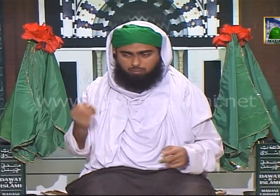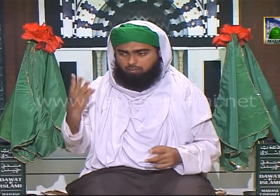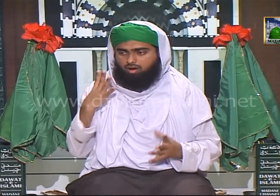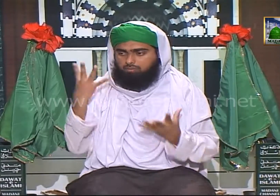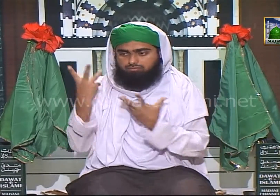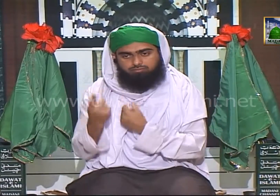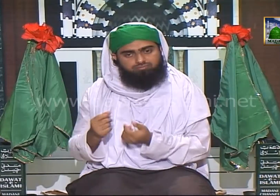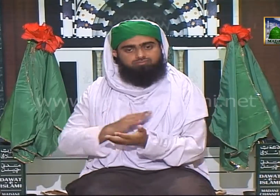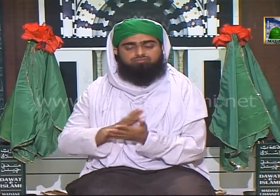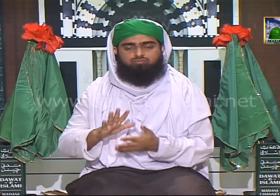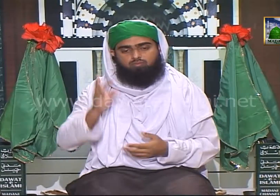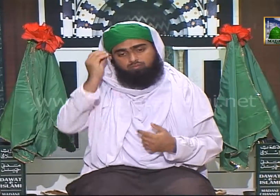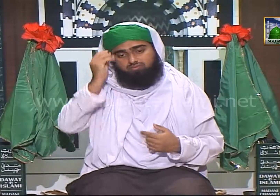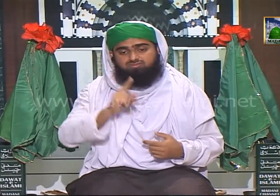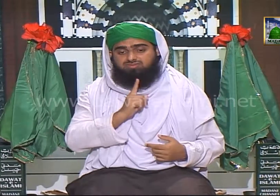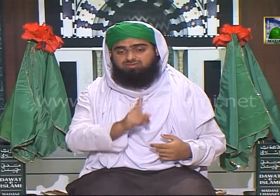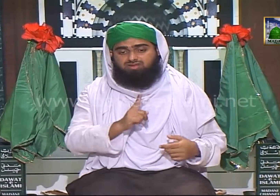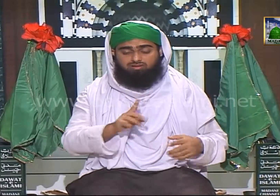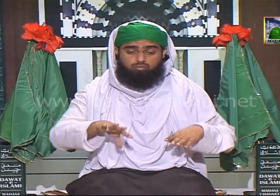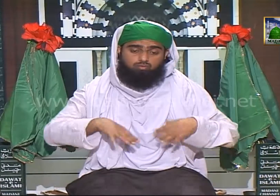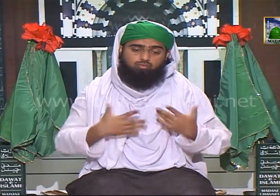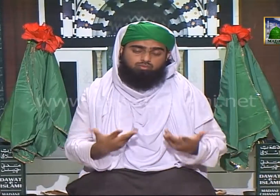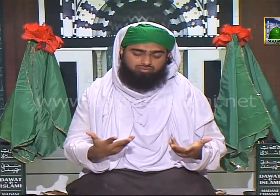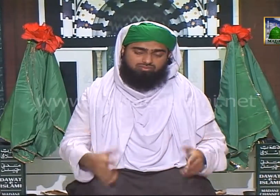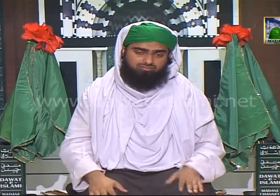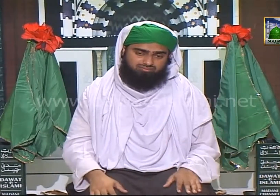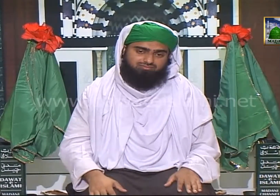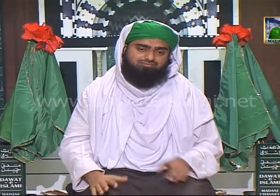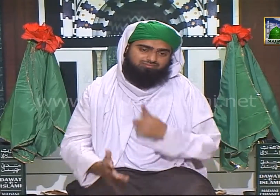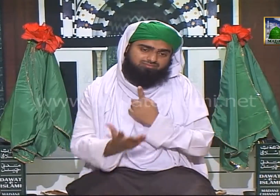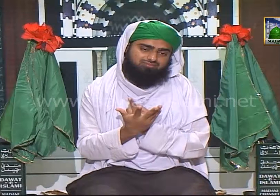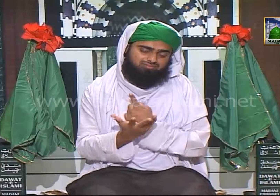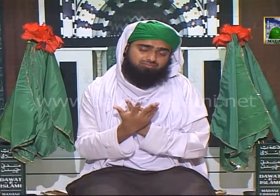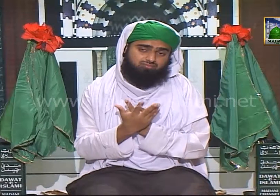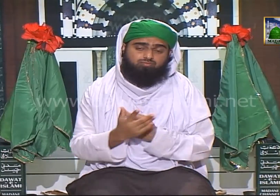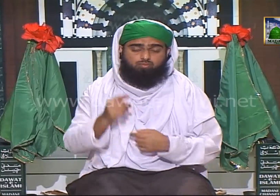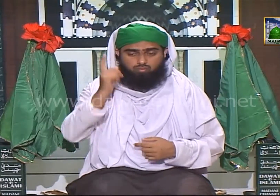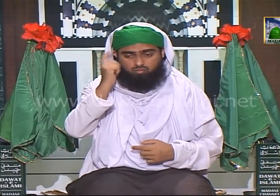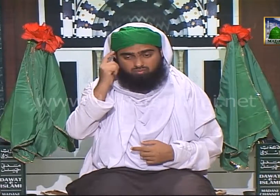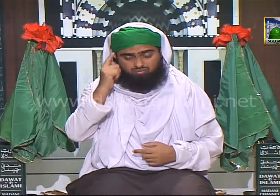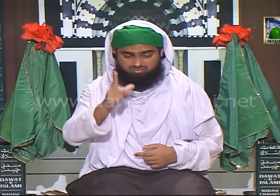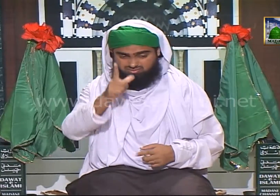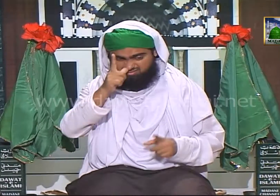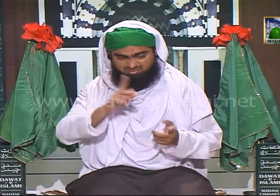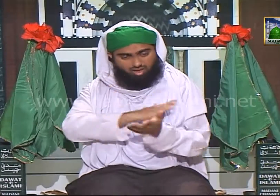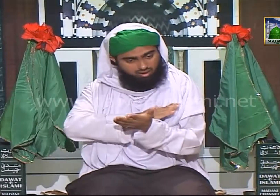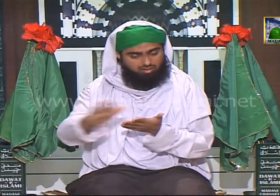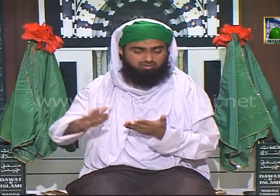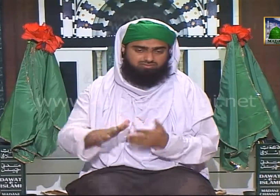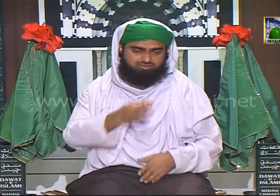گا. یہ باتیں نہیں، اصلاح کرنے کی ہم یہاں کر کوشش کرتے ہیں اپنی انا کا خاتمہ ہو جائے، ہماری نے نکل جائے،